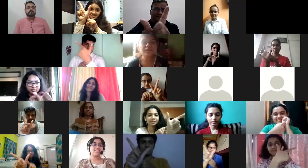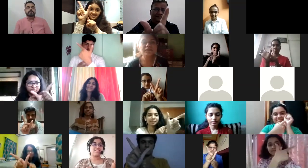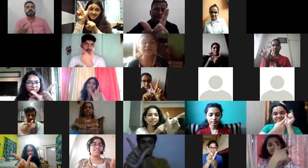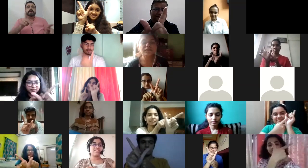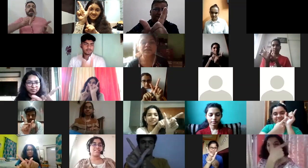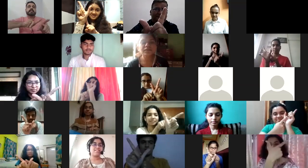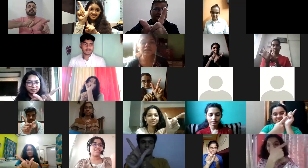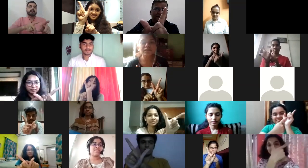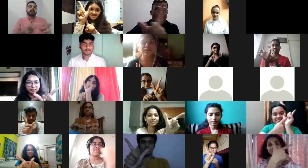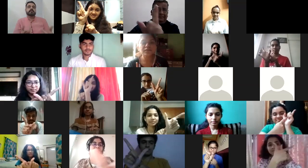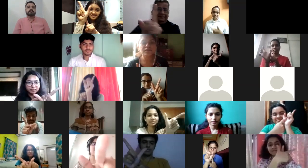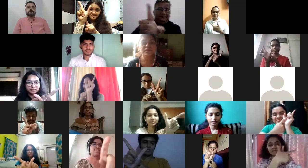पीछे का हाथ नहीं दिख रहा है ना.